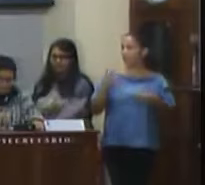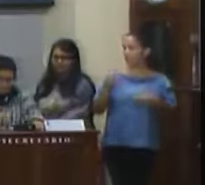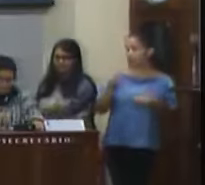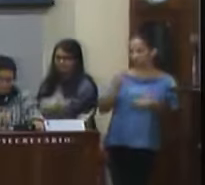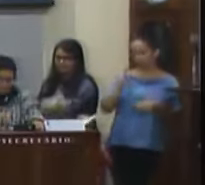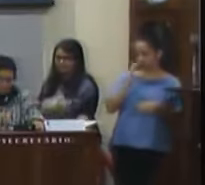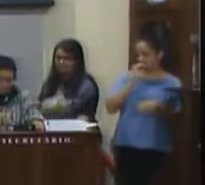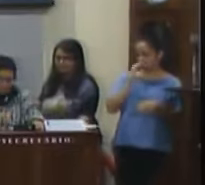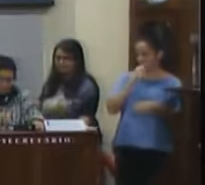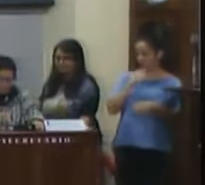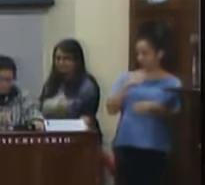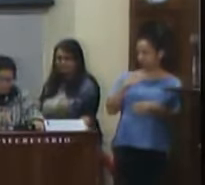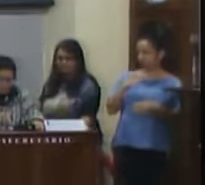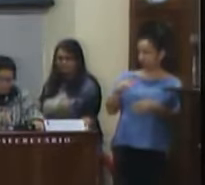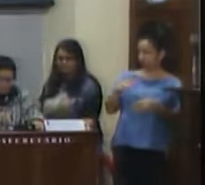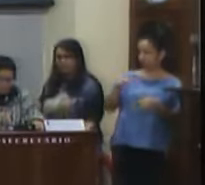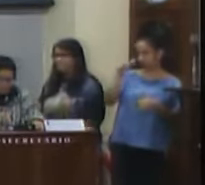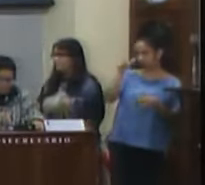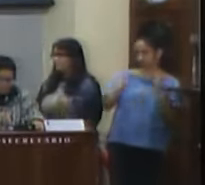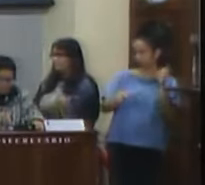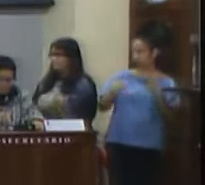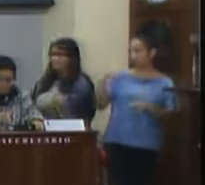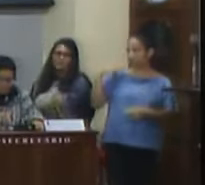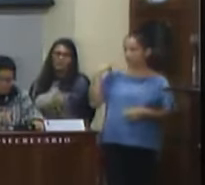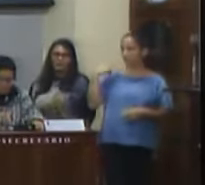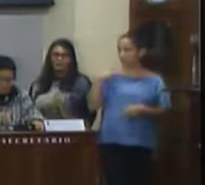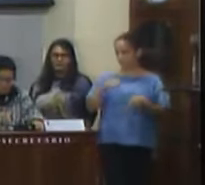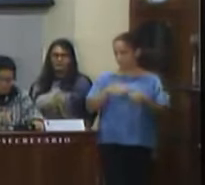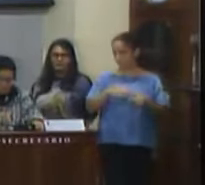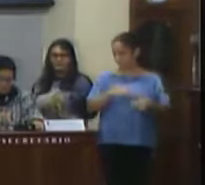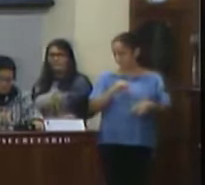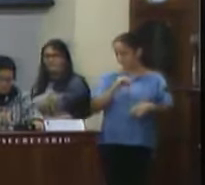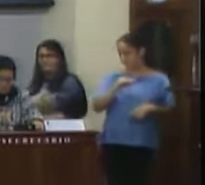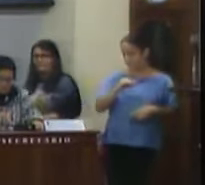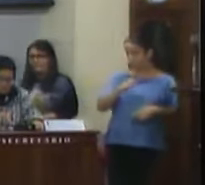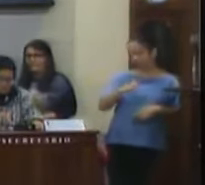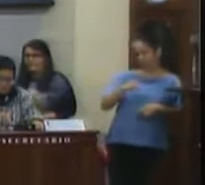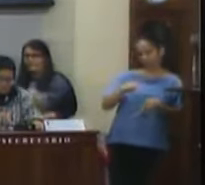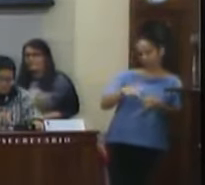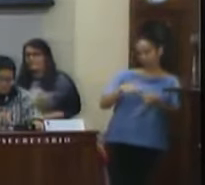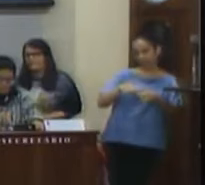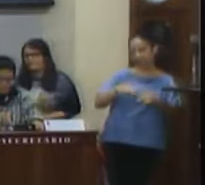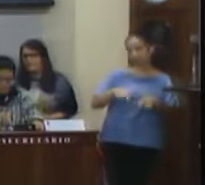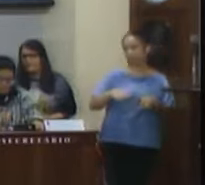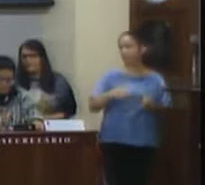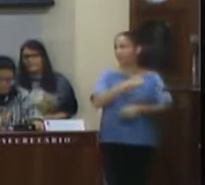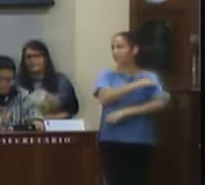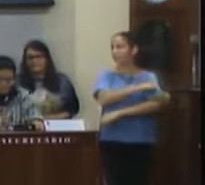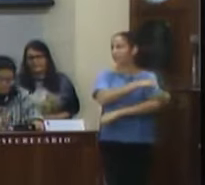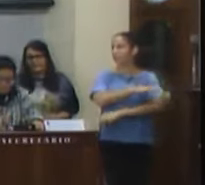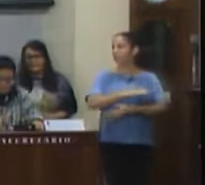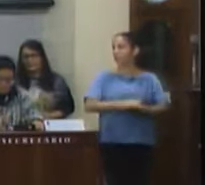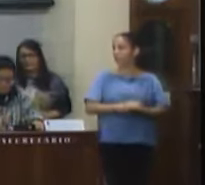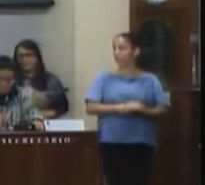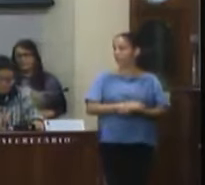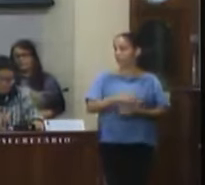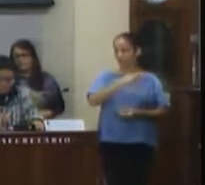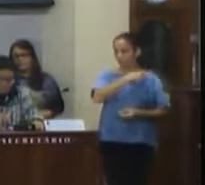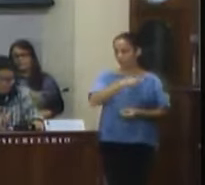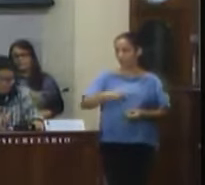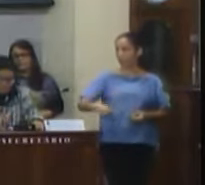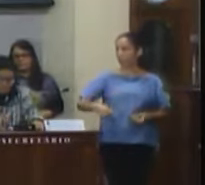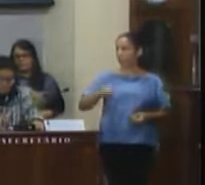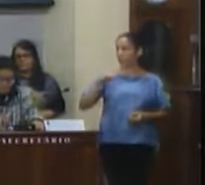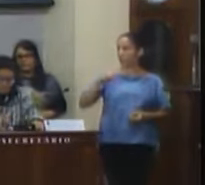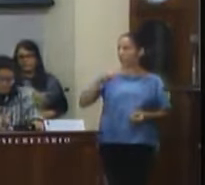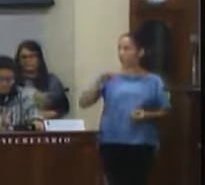rápido. Os representantes do INEA, estive no INEA hoje no Rio, estou vindo de lá, e o seu presidente do